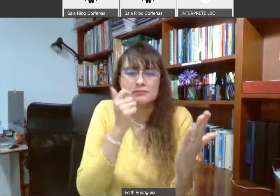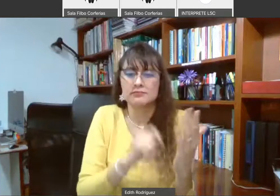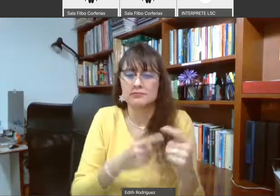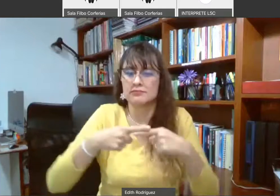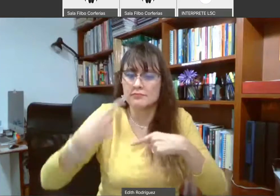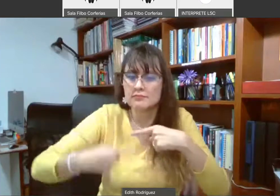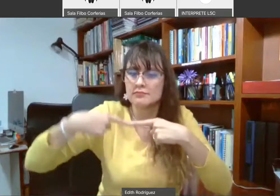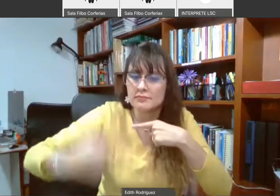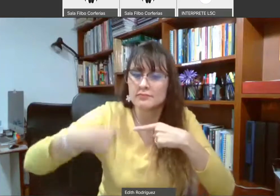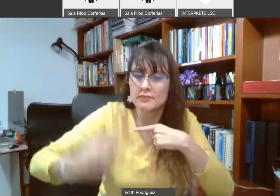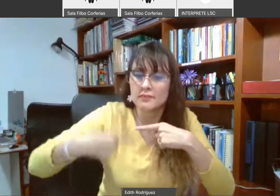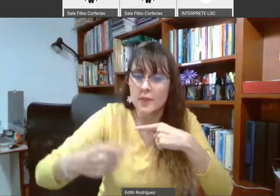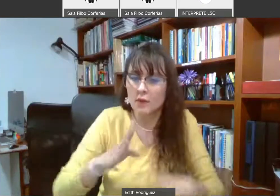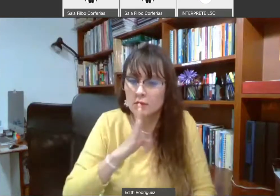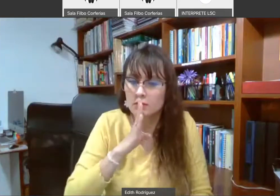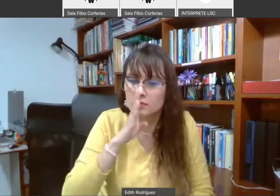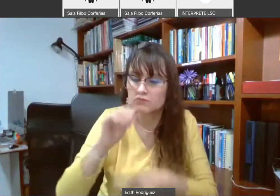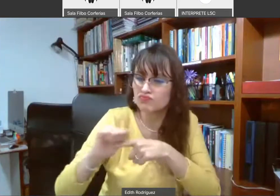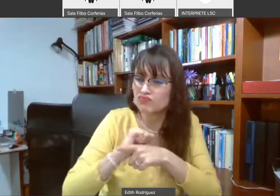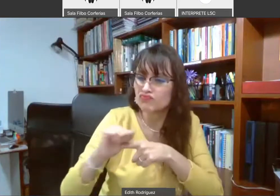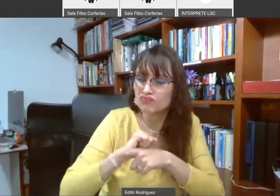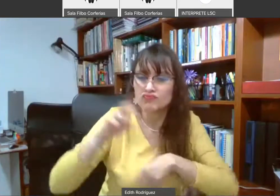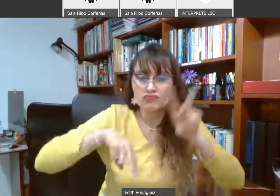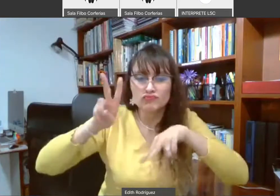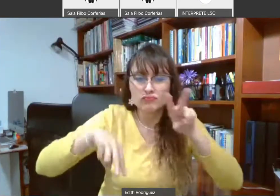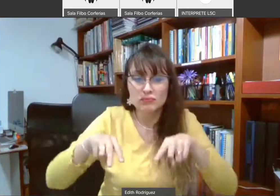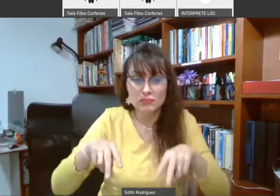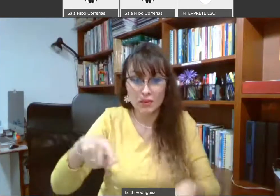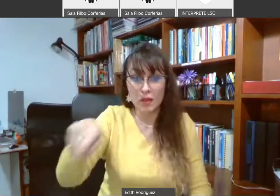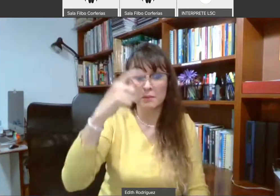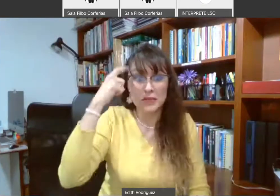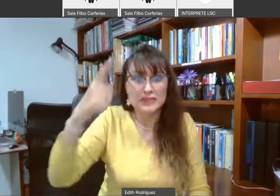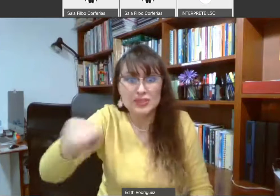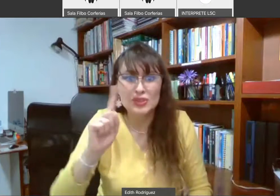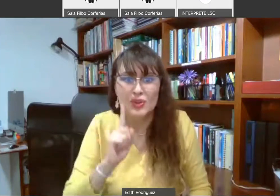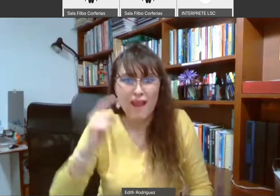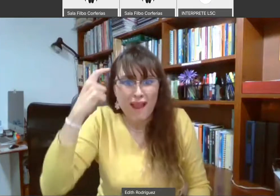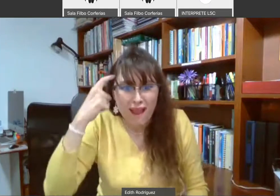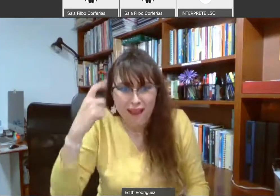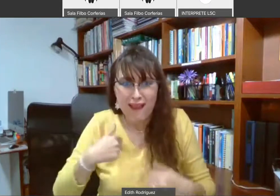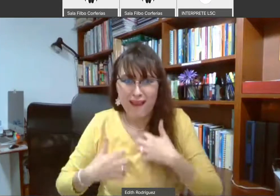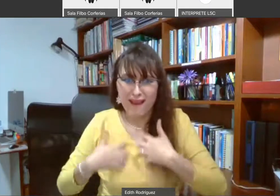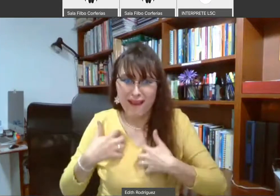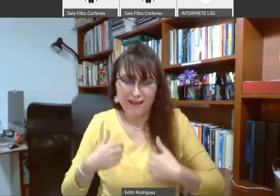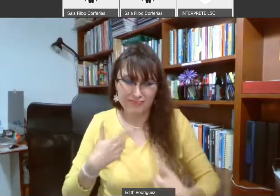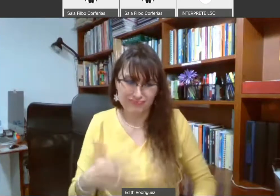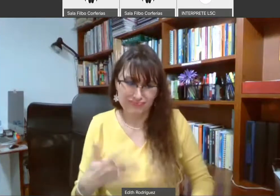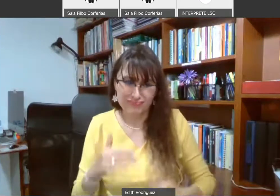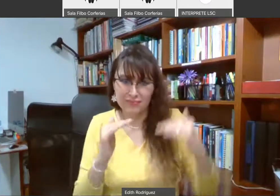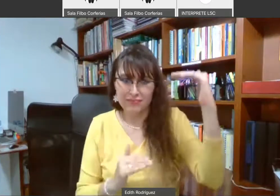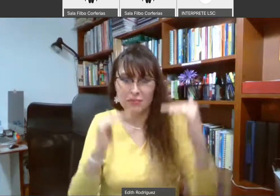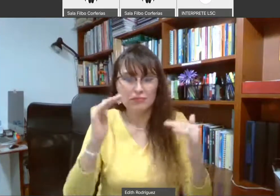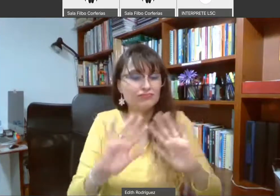15 minutos pueden leer, así sea un párrafo, un texto corto, y de esta forma lo pueden hacer,